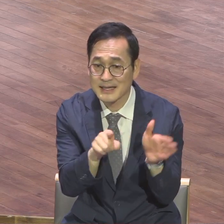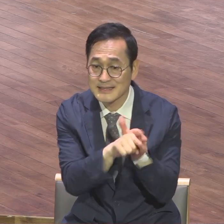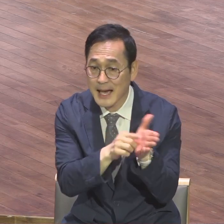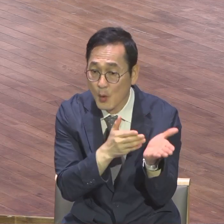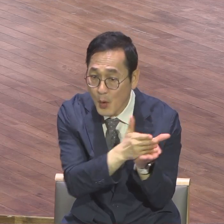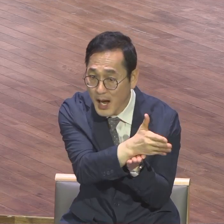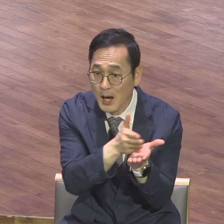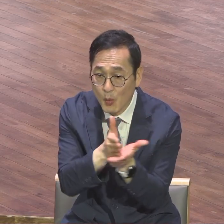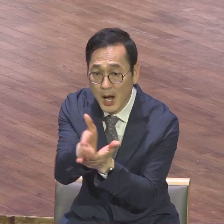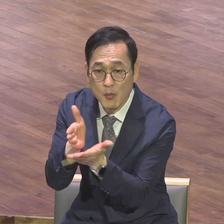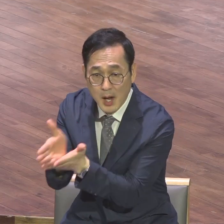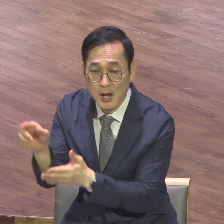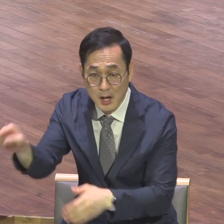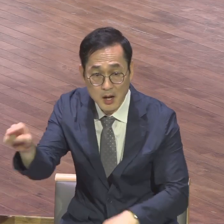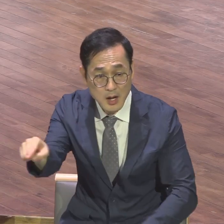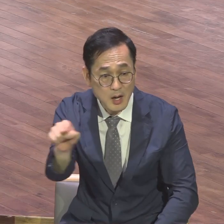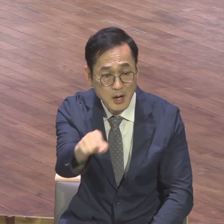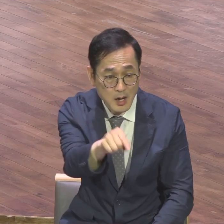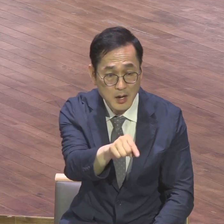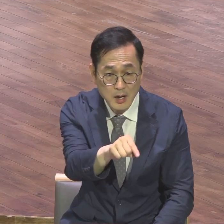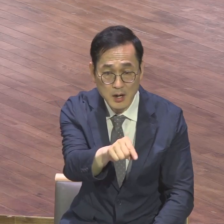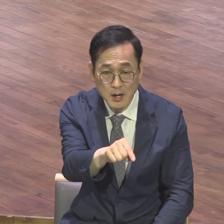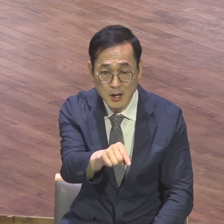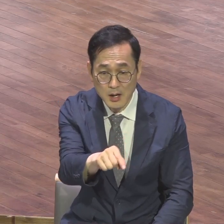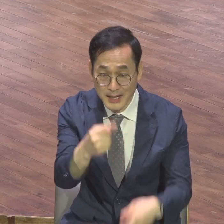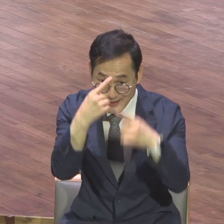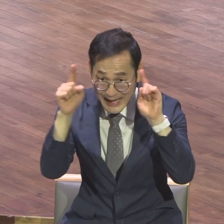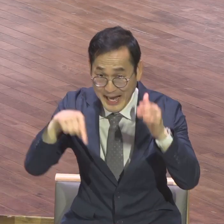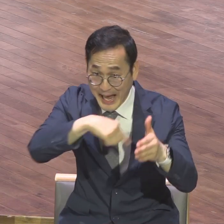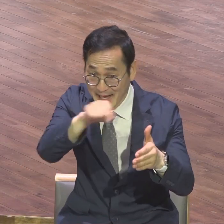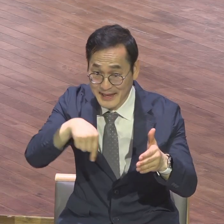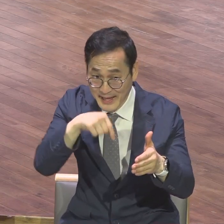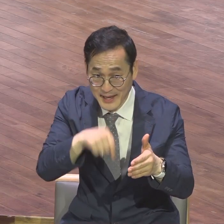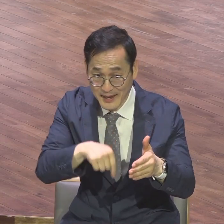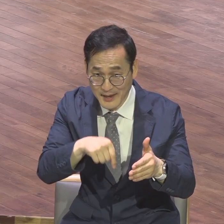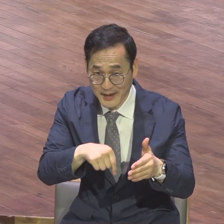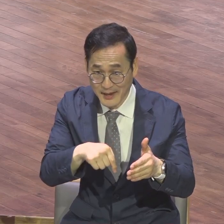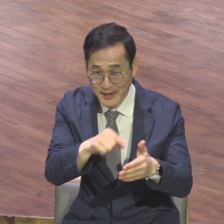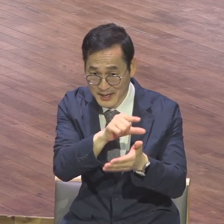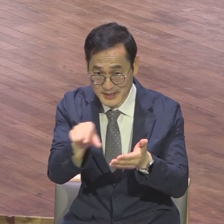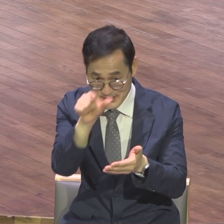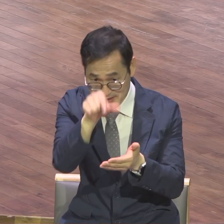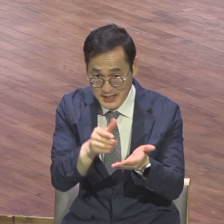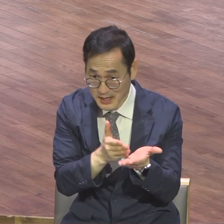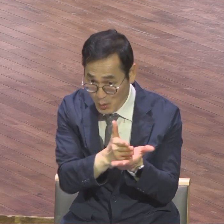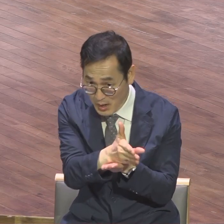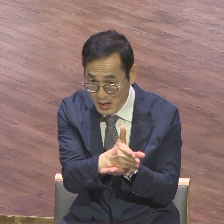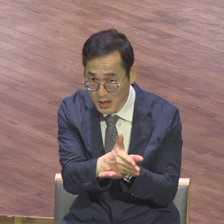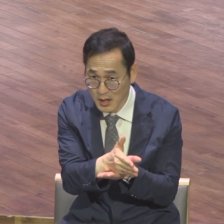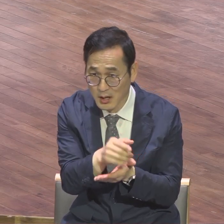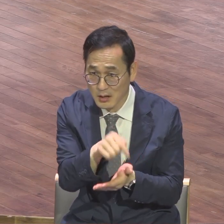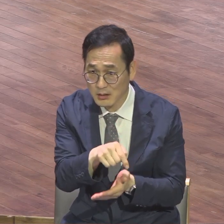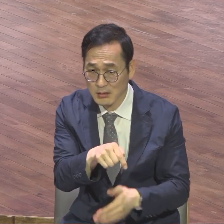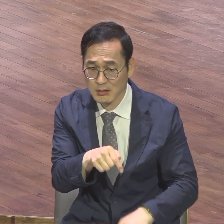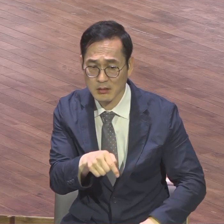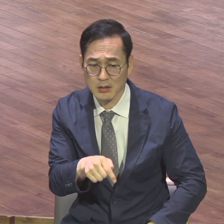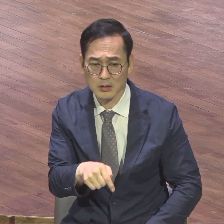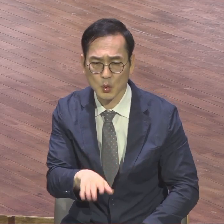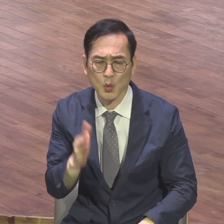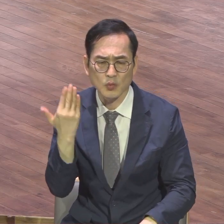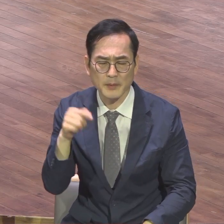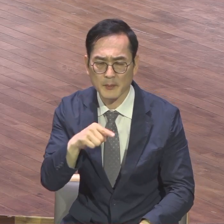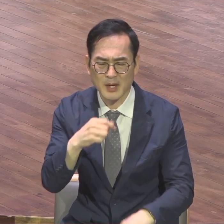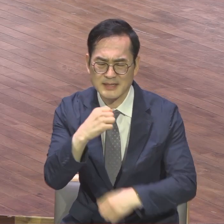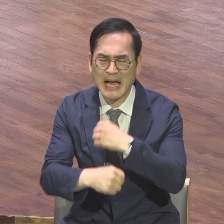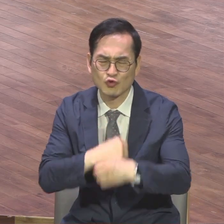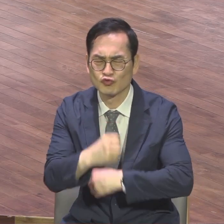신학과 지금 서 있는 주로 이렇게 대학 안에 있는 신학과는 다 자유주의예요. 신신학이라니까요.